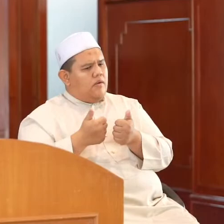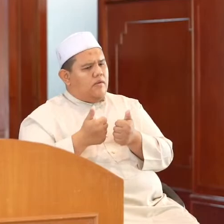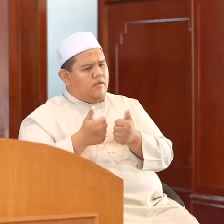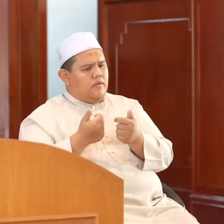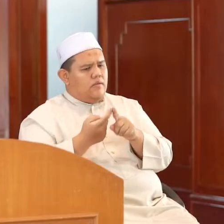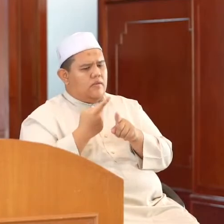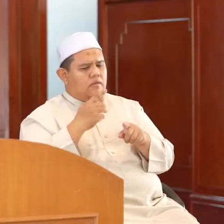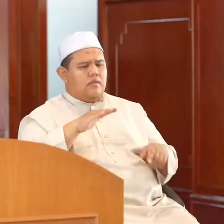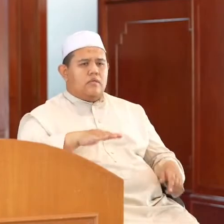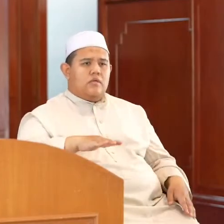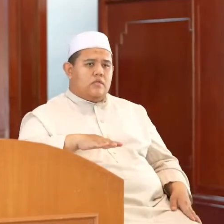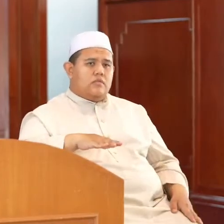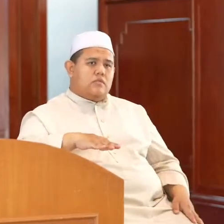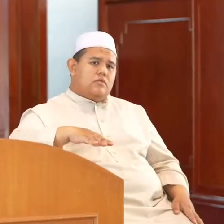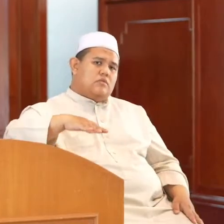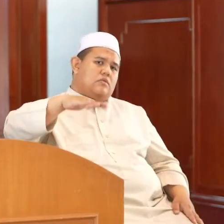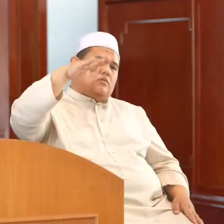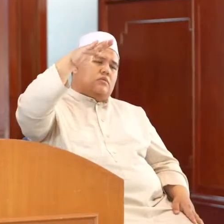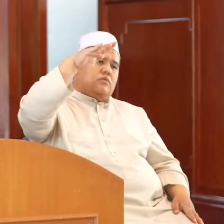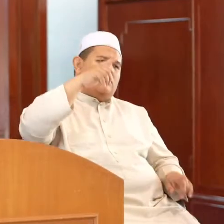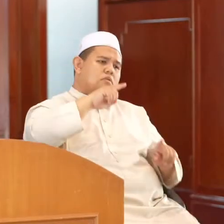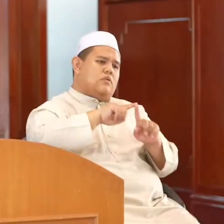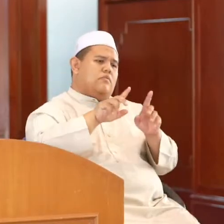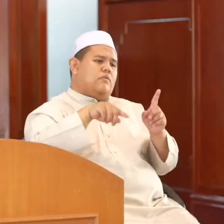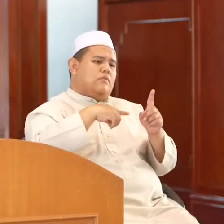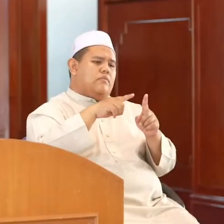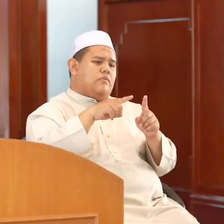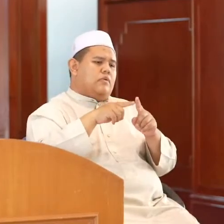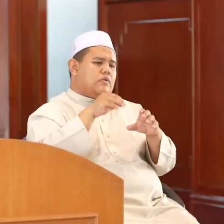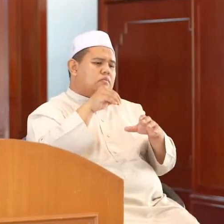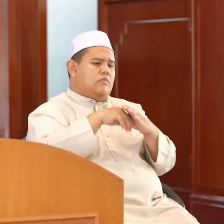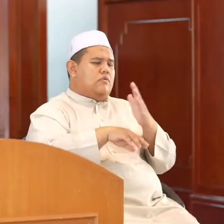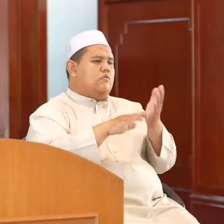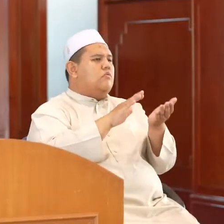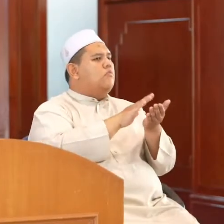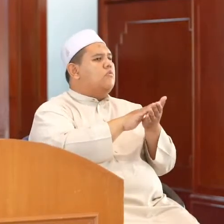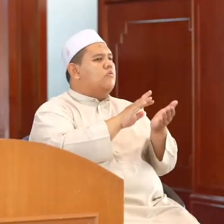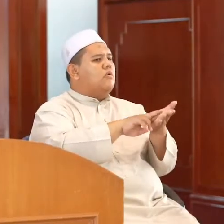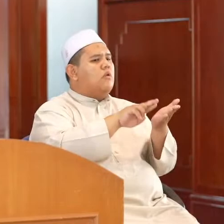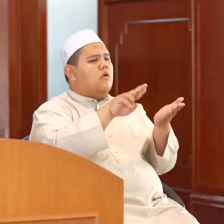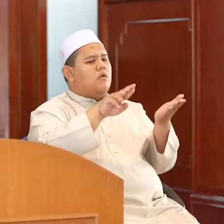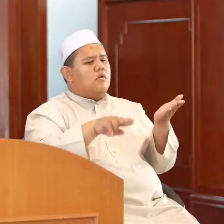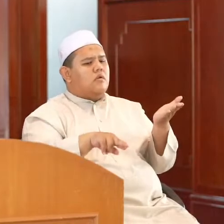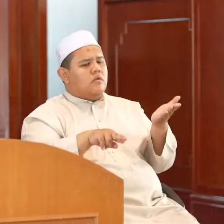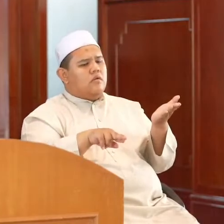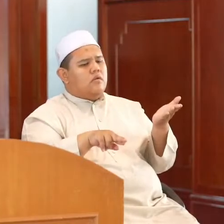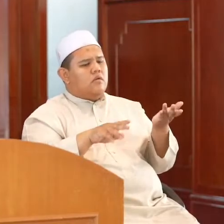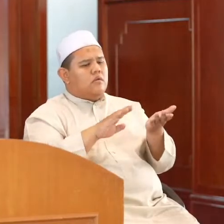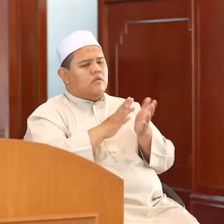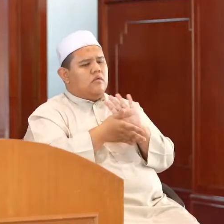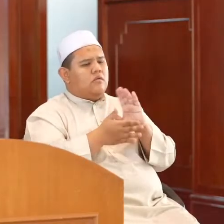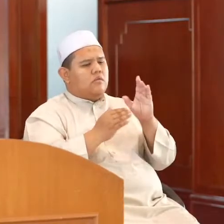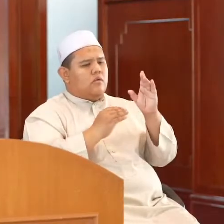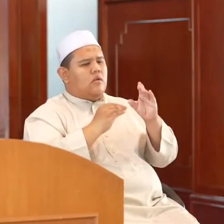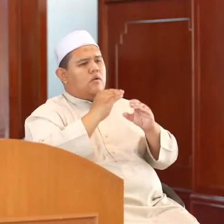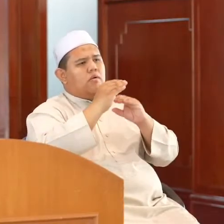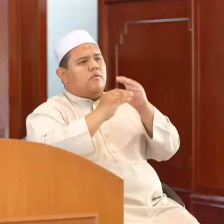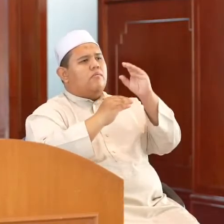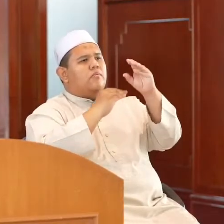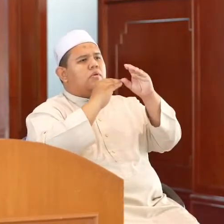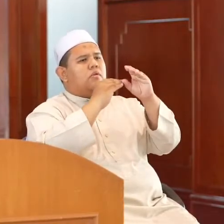daripada kecil. Tapi bila masuk sekolah rendah, dia telah membina satu pemikiran